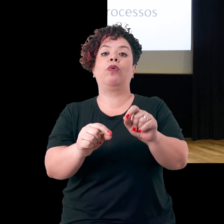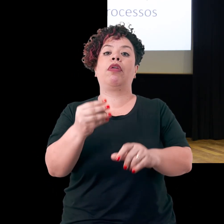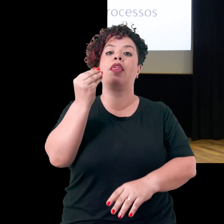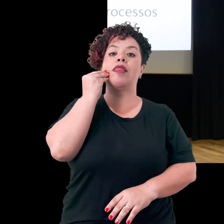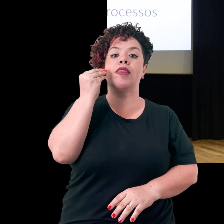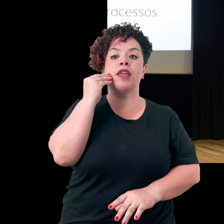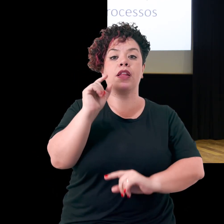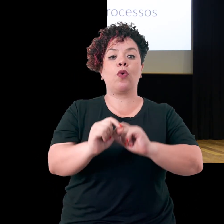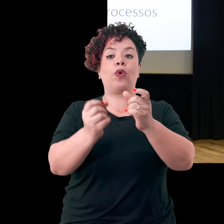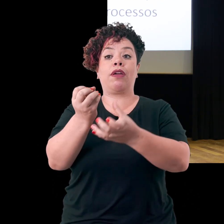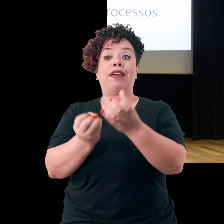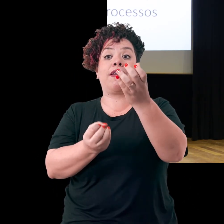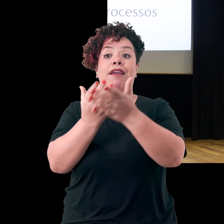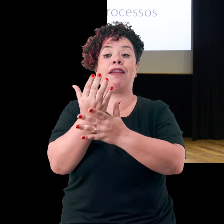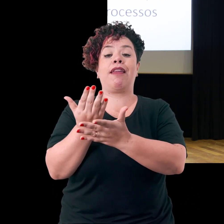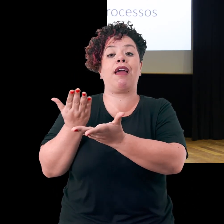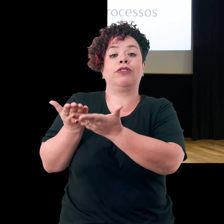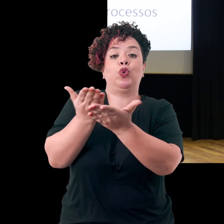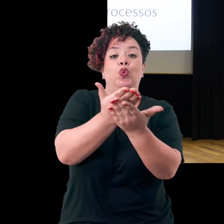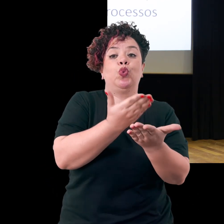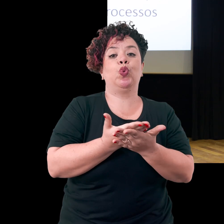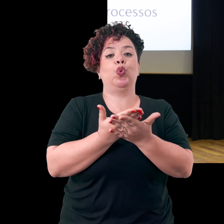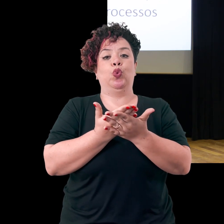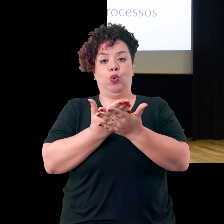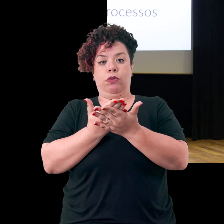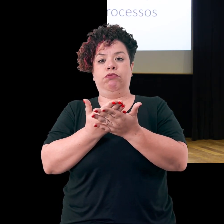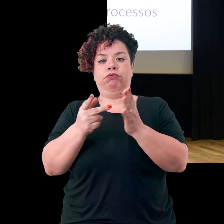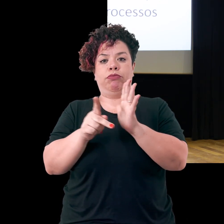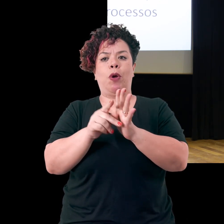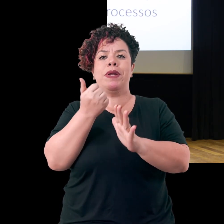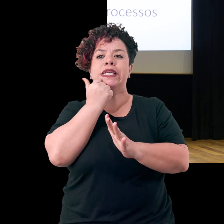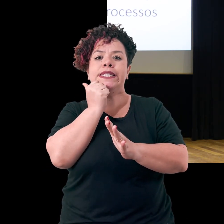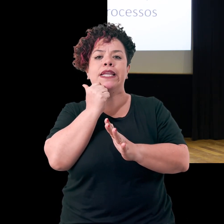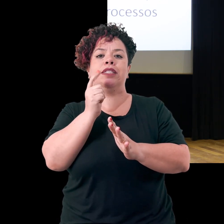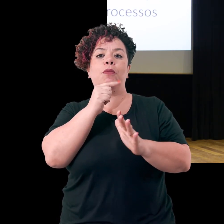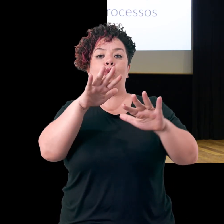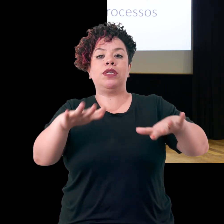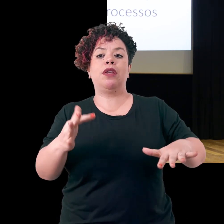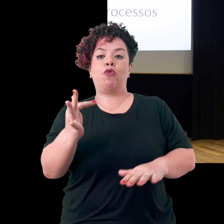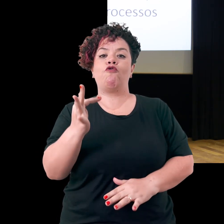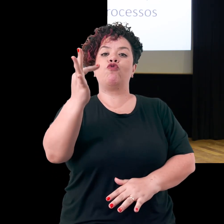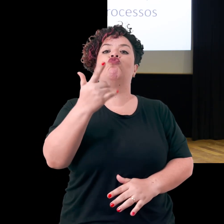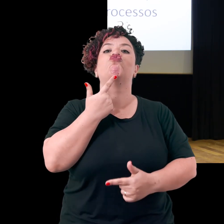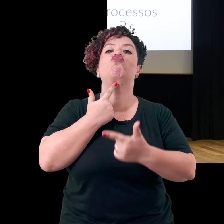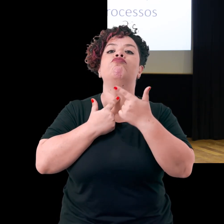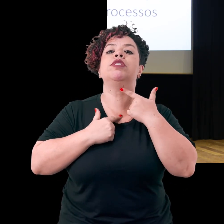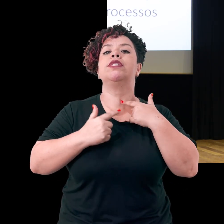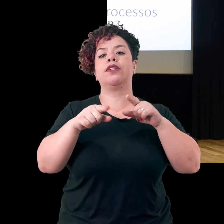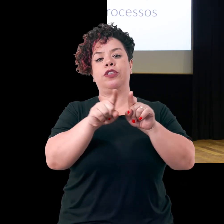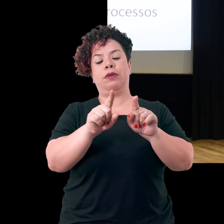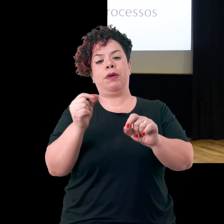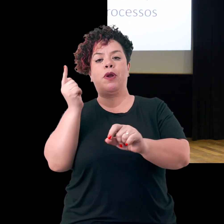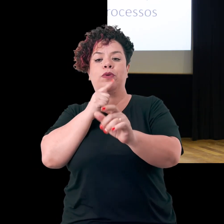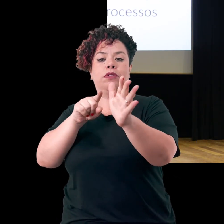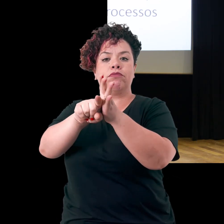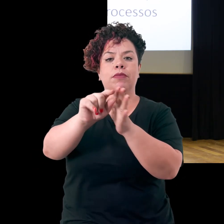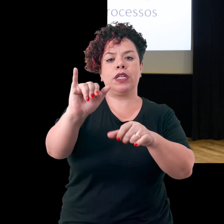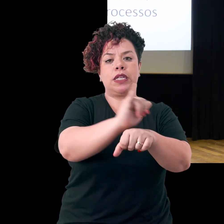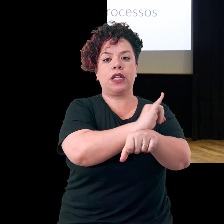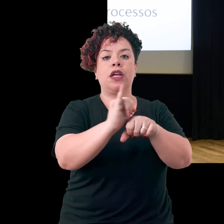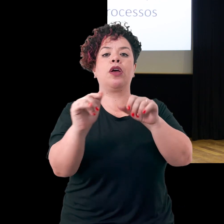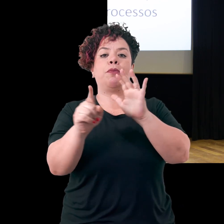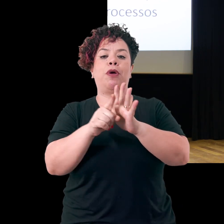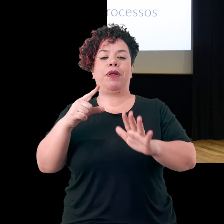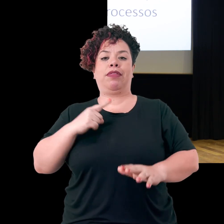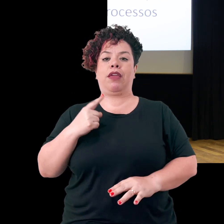a ciência que precisamos para o oceano que queremos. Ela vem dar energia para a busca e para a implementação do